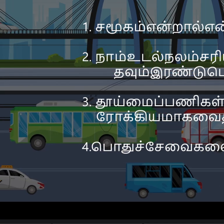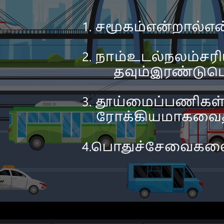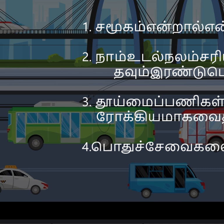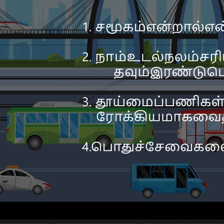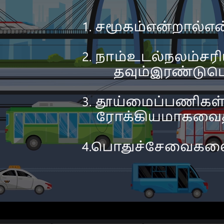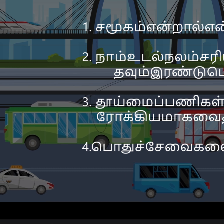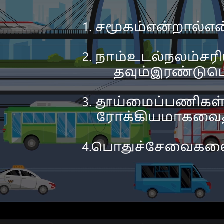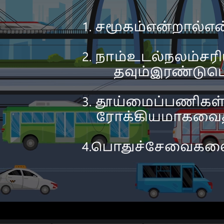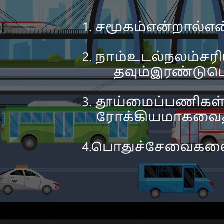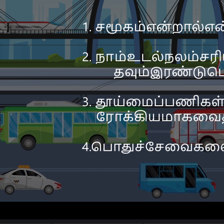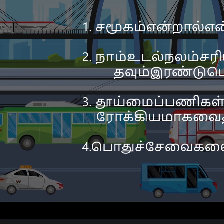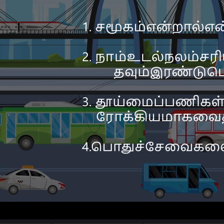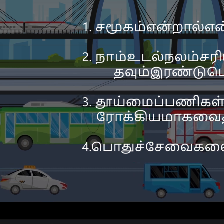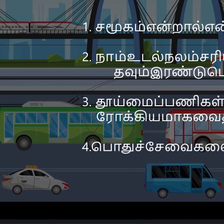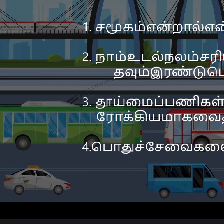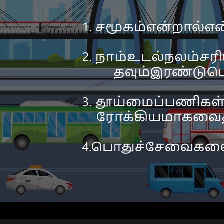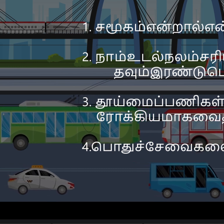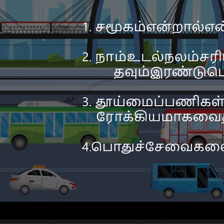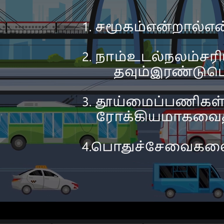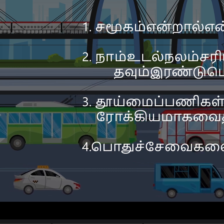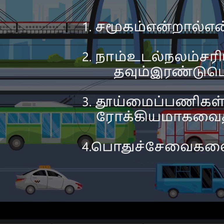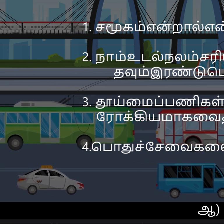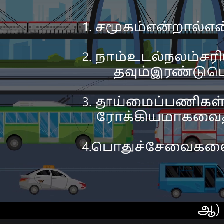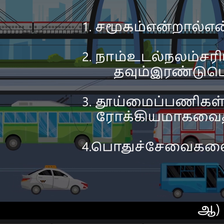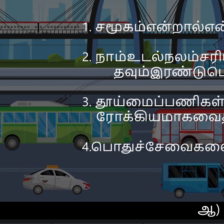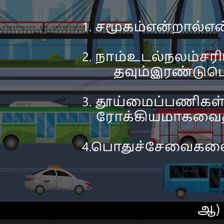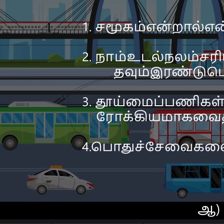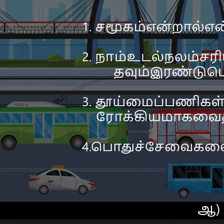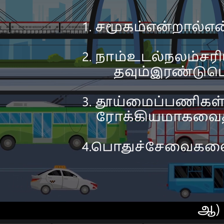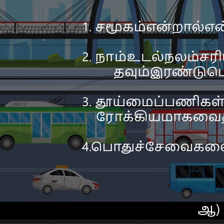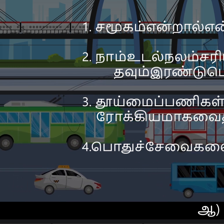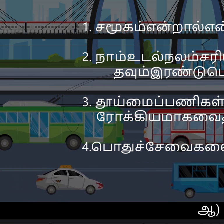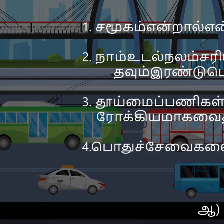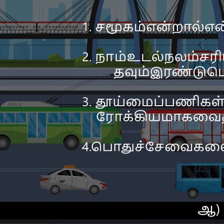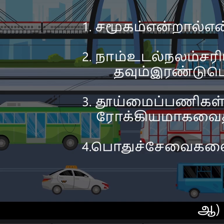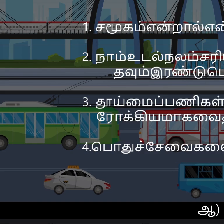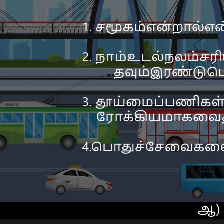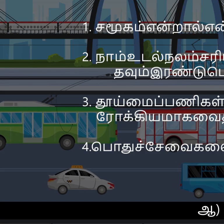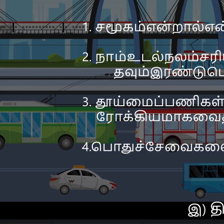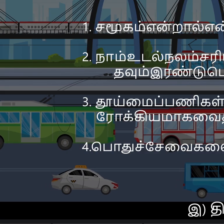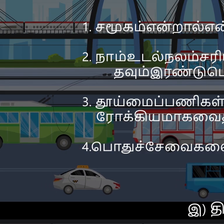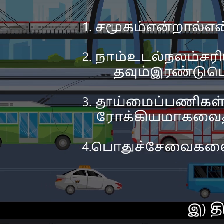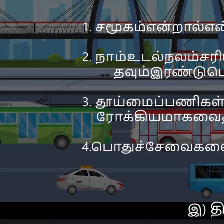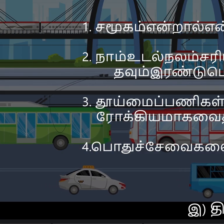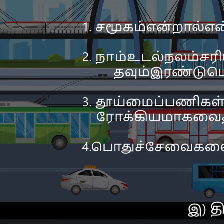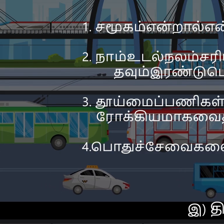பக்கம். 1. பள்ளிகள். 2. தீயை அணைத்தல்.